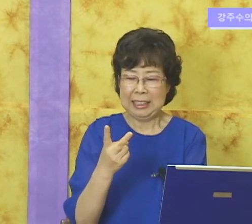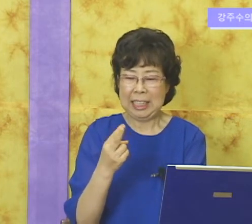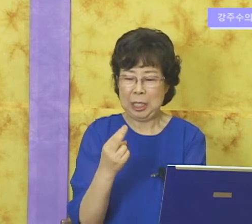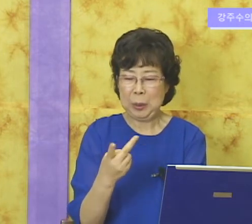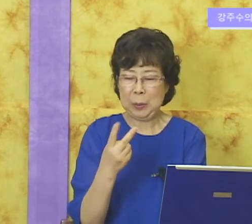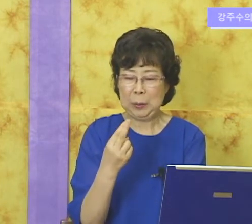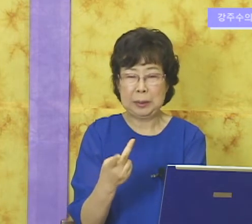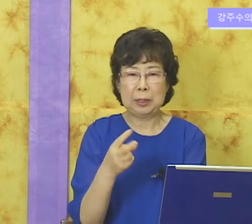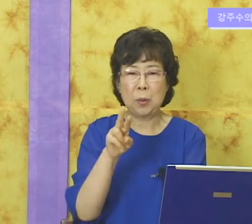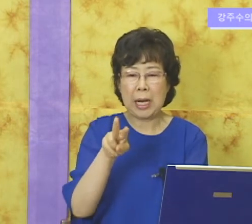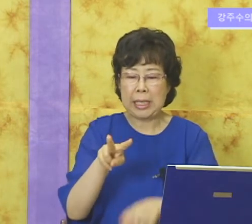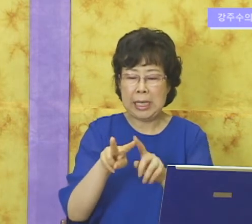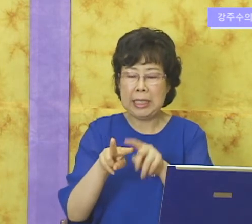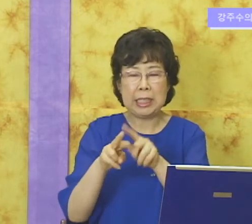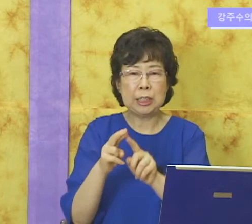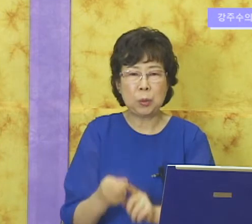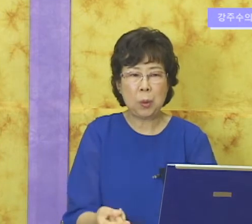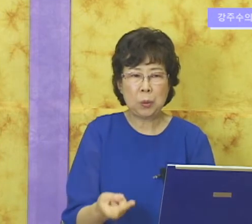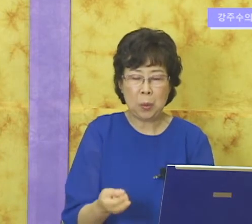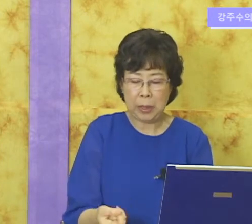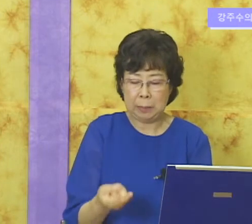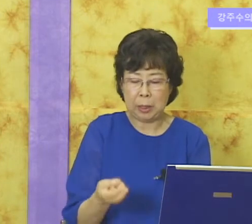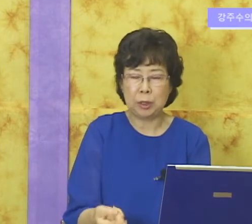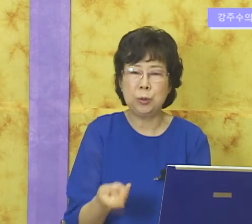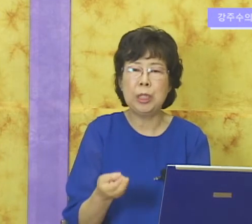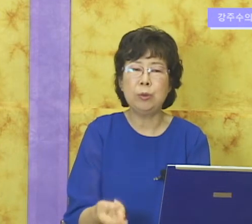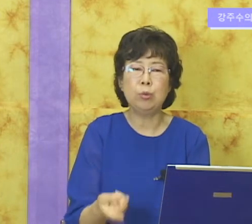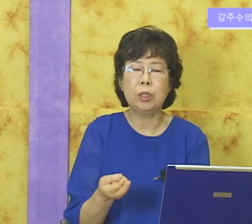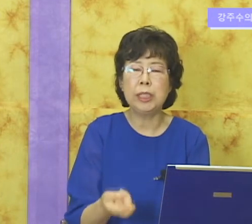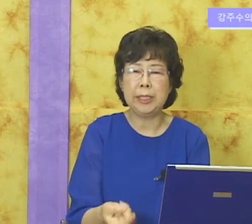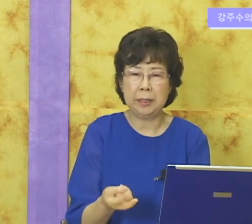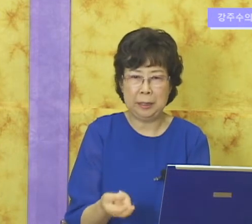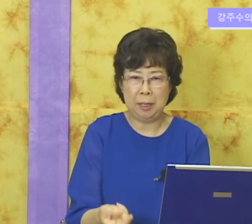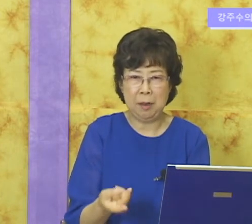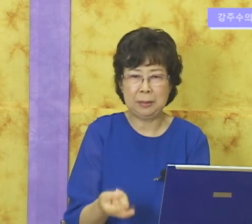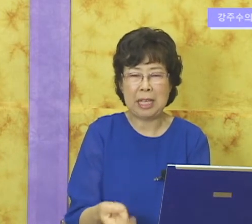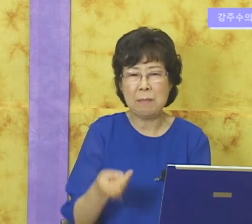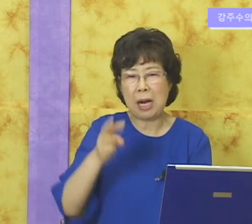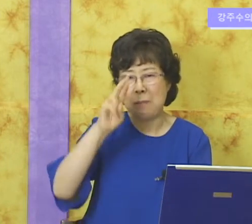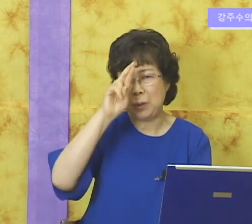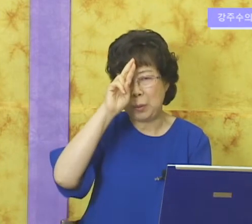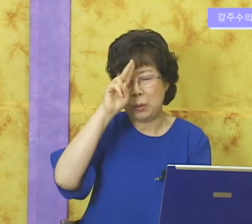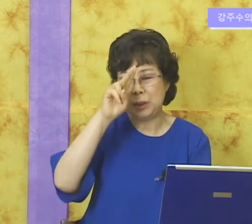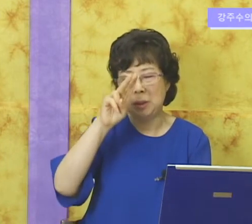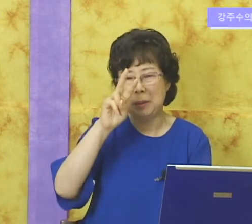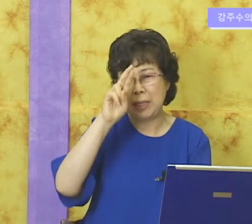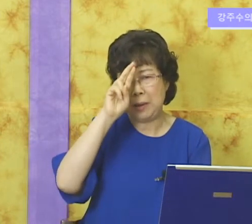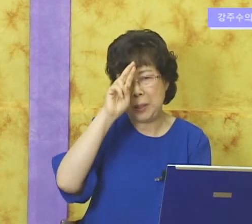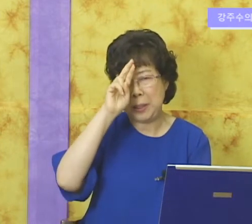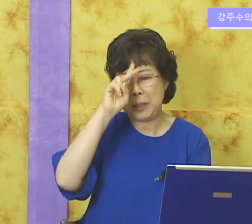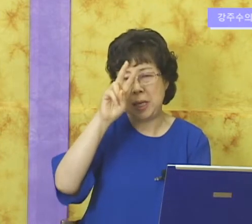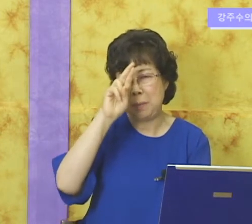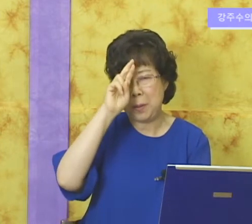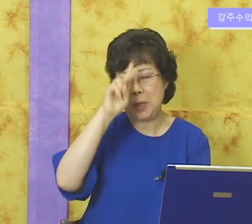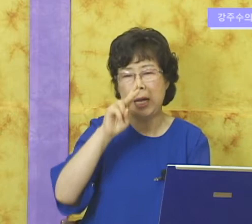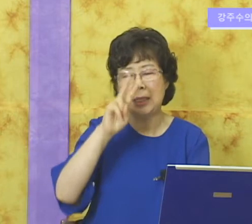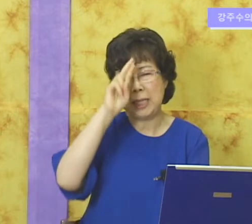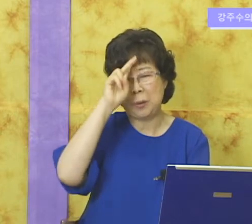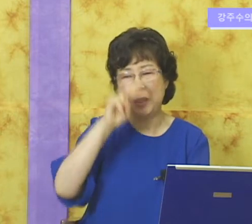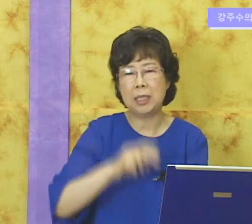자, 이거. 자, 손가락 1, 2시 가지고 톡톡 우리 뭐 유리 두드리는 것처럼 자, 이마를 한번 톡 쳐보세요. 이렇게 표현하는